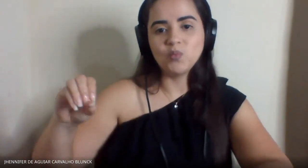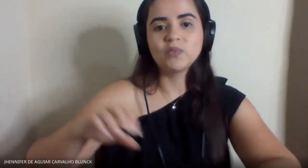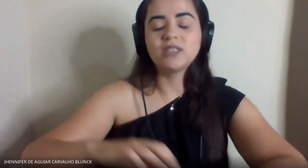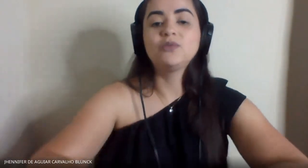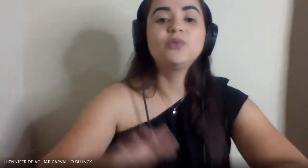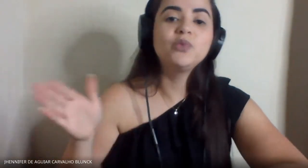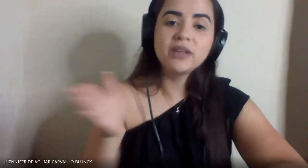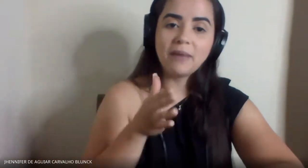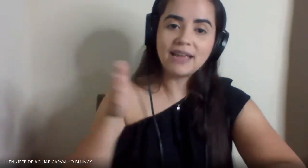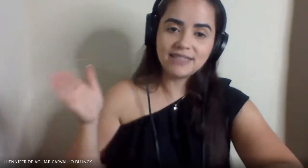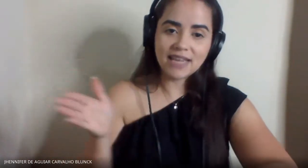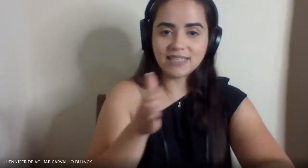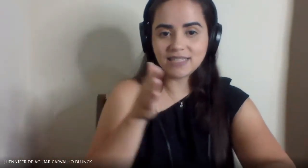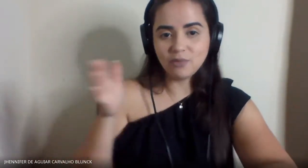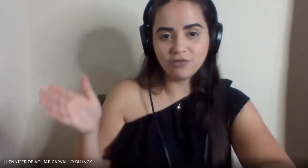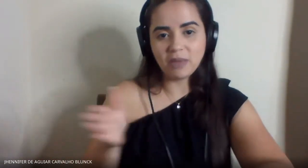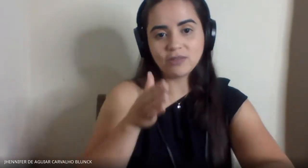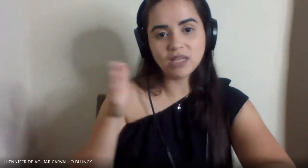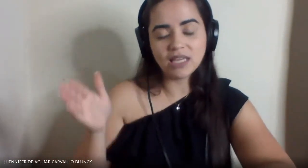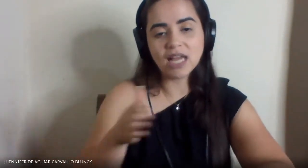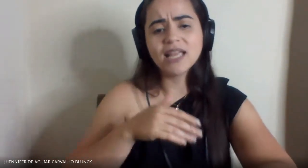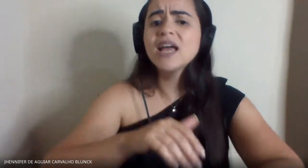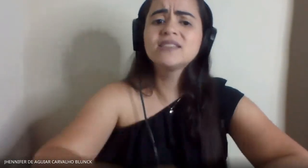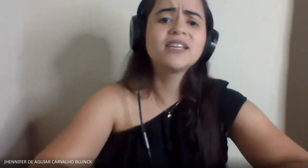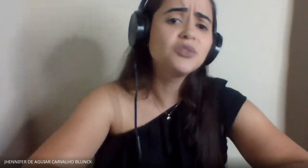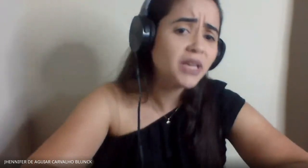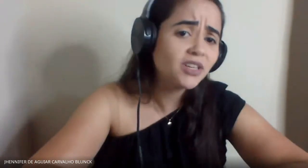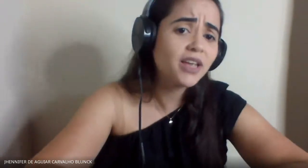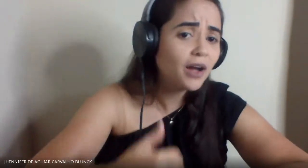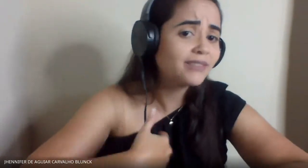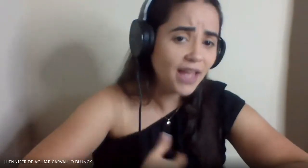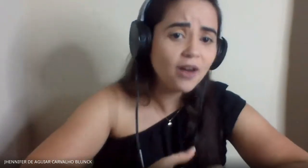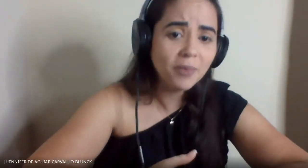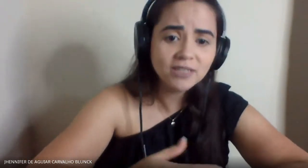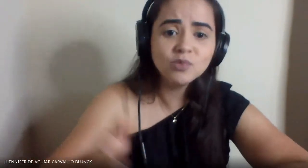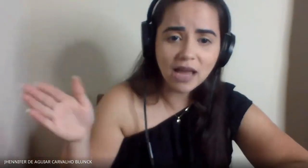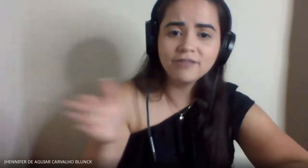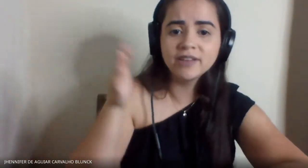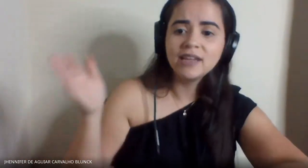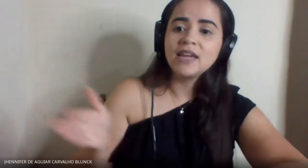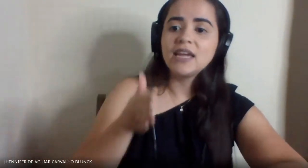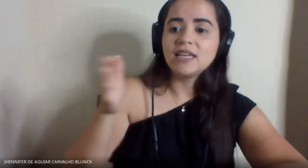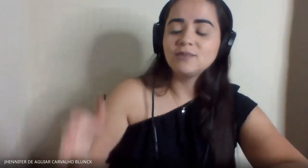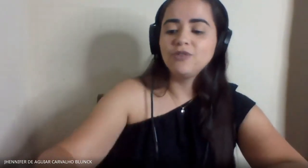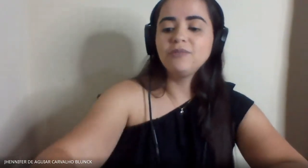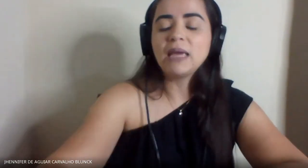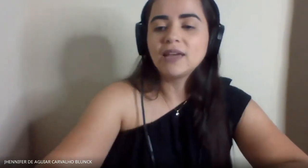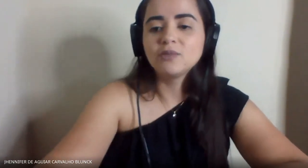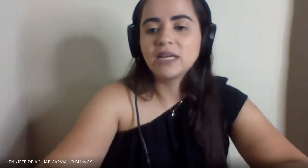Branco. Então não usa mais esse movimento aqui. Até recentemente, até eu mesmo usava